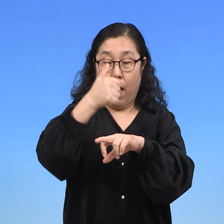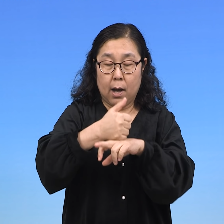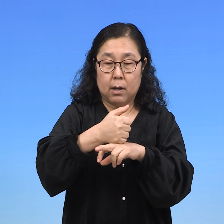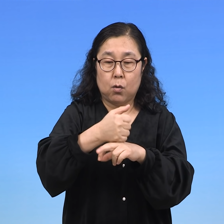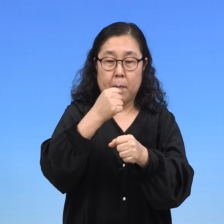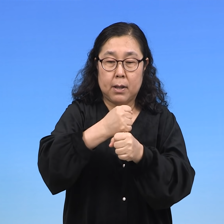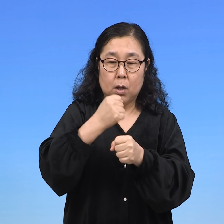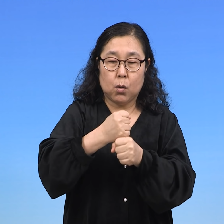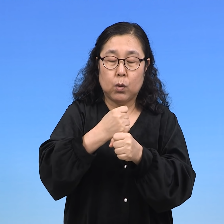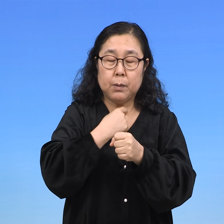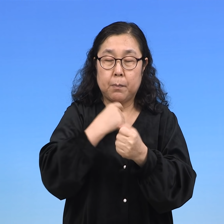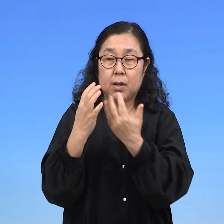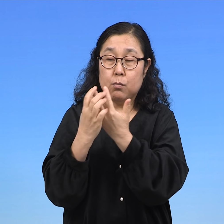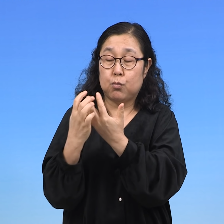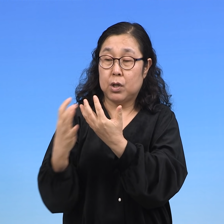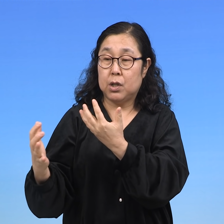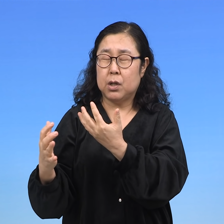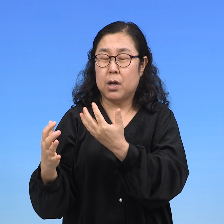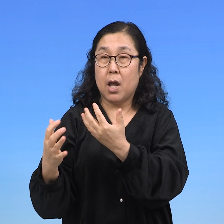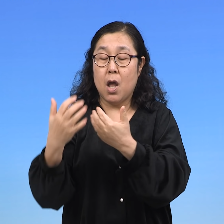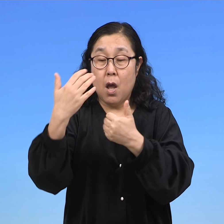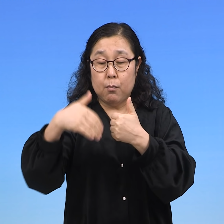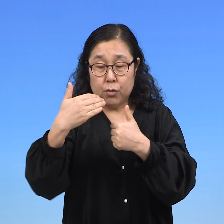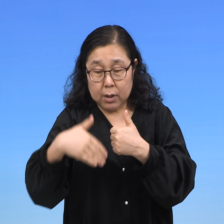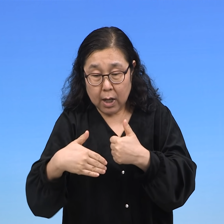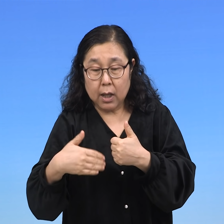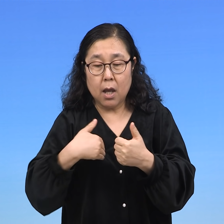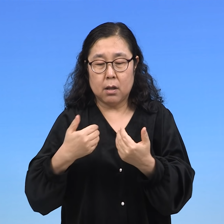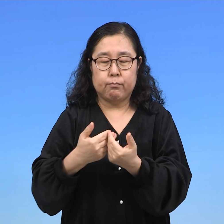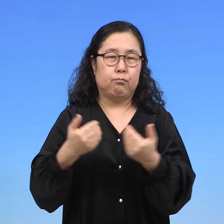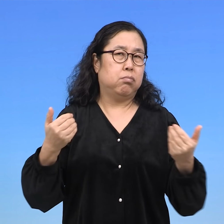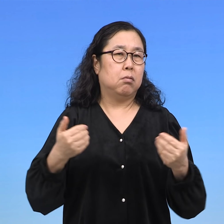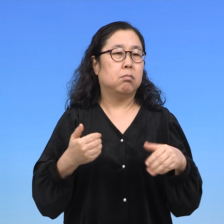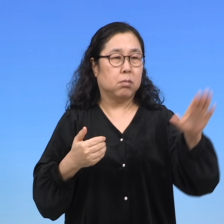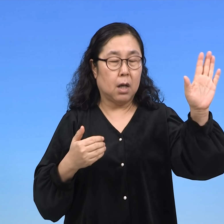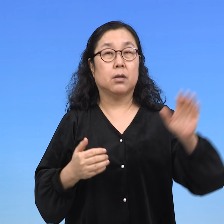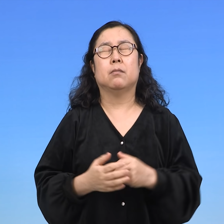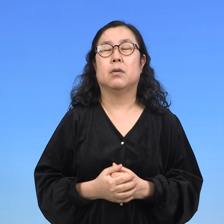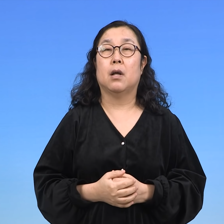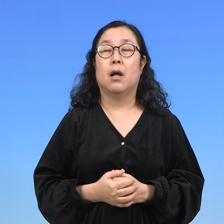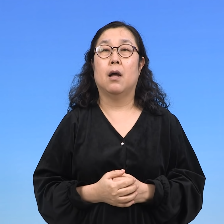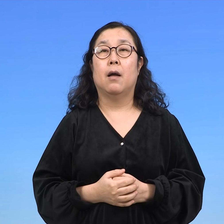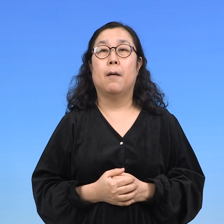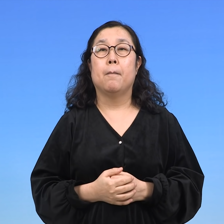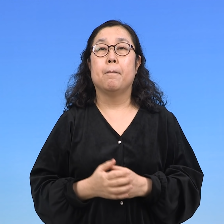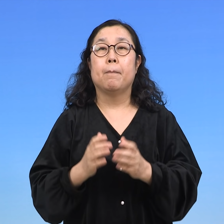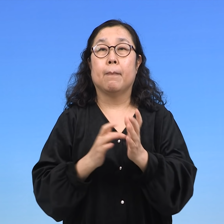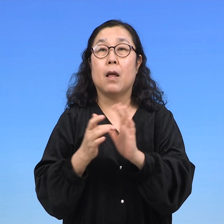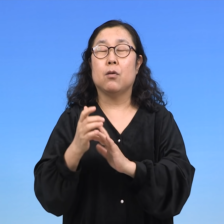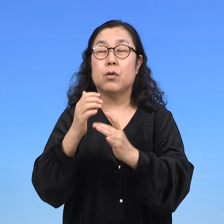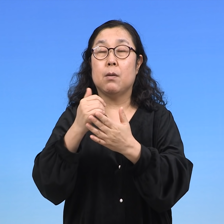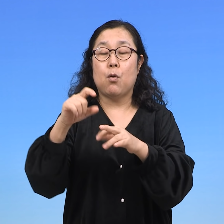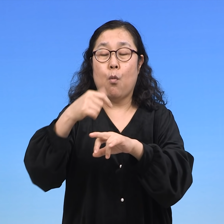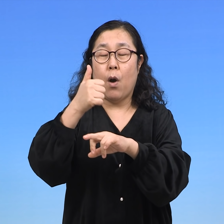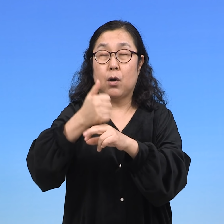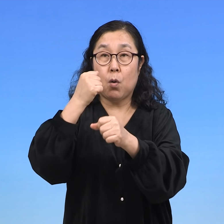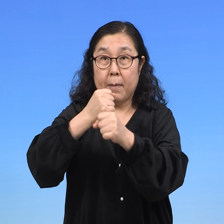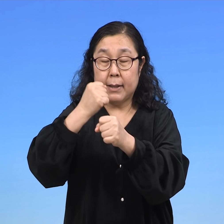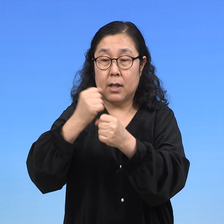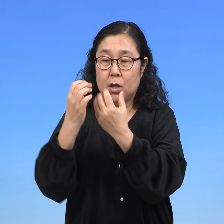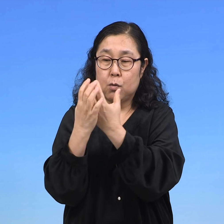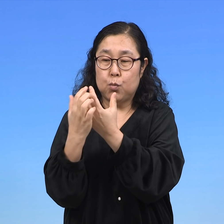끌려가지 않으세요. 아예 격리 떠나가 버리십니다. 지금 예수님을 왕